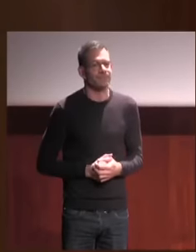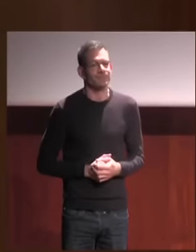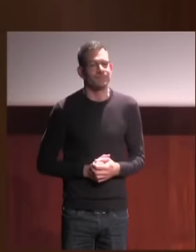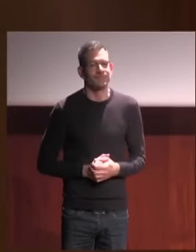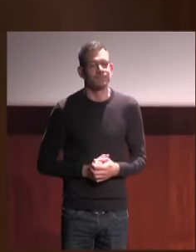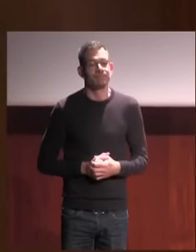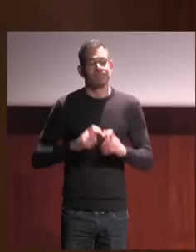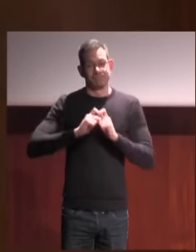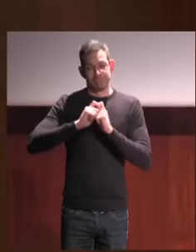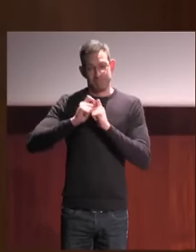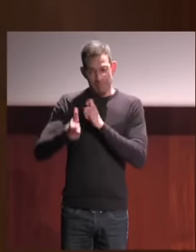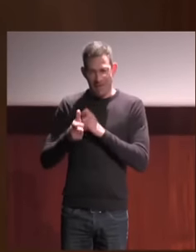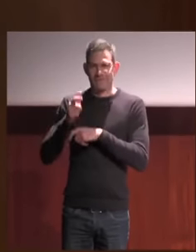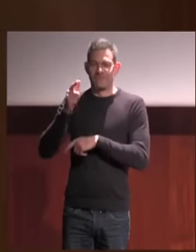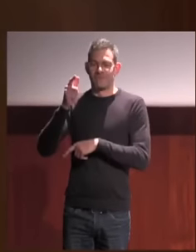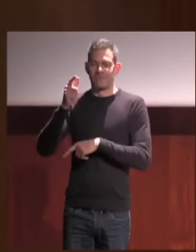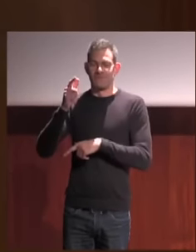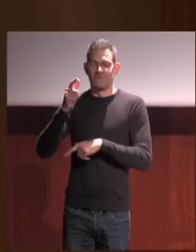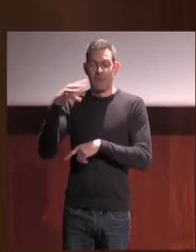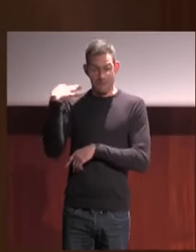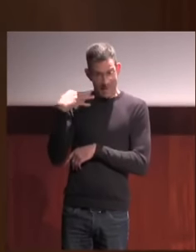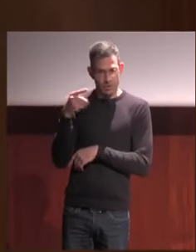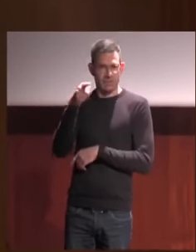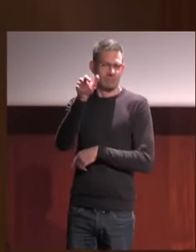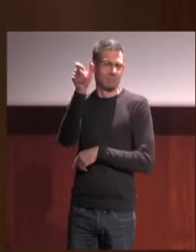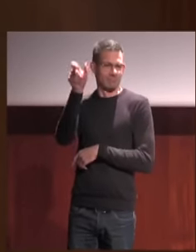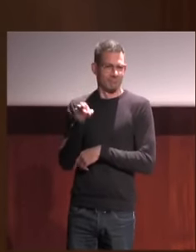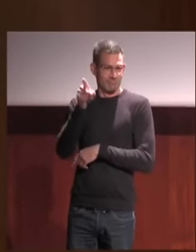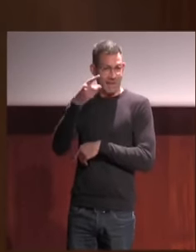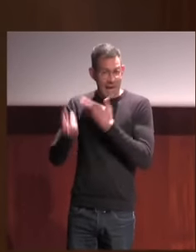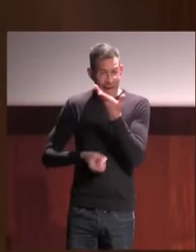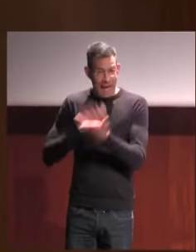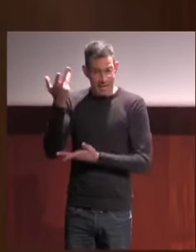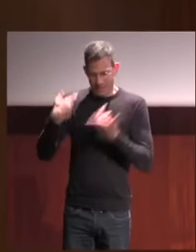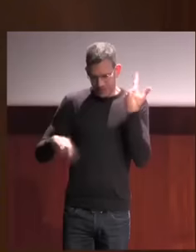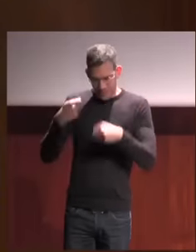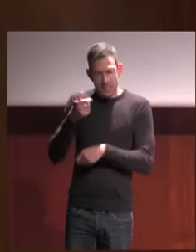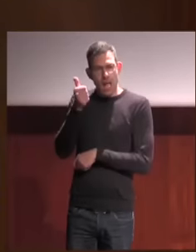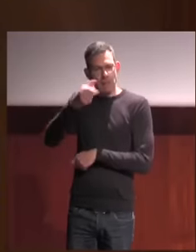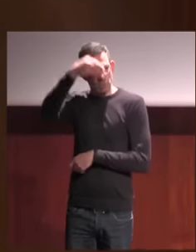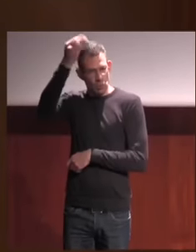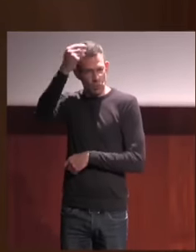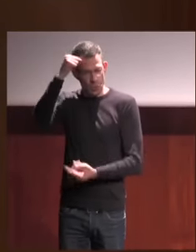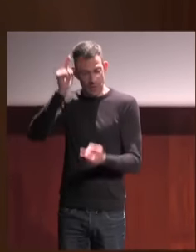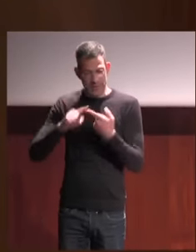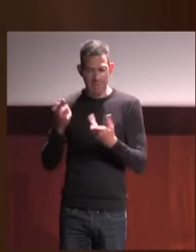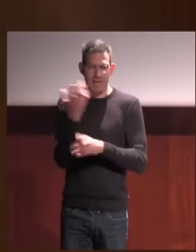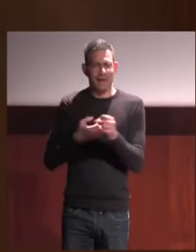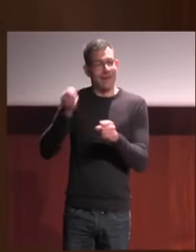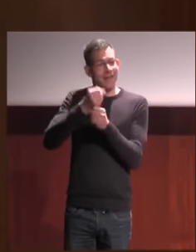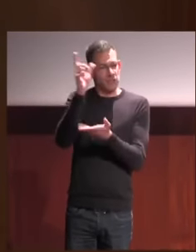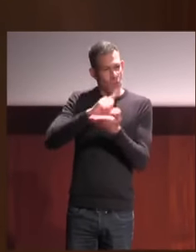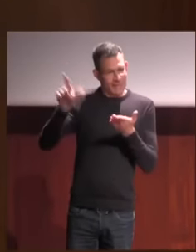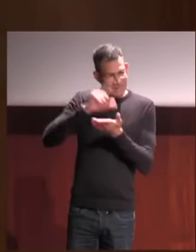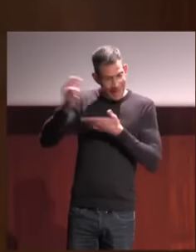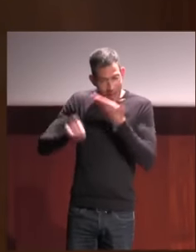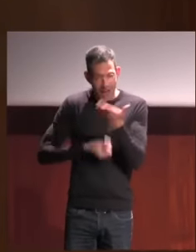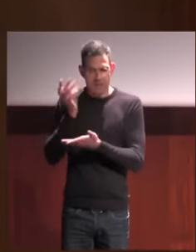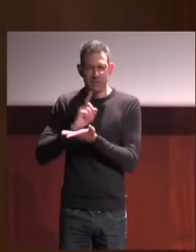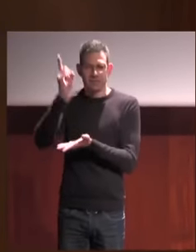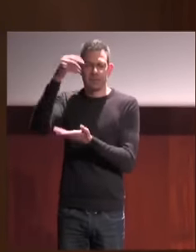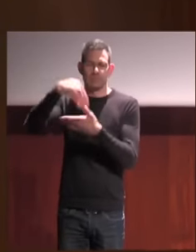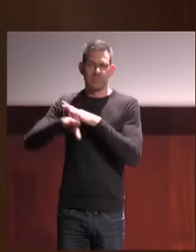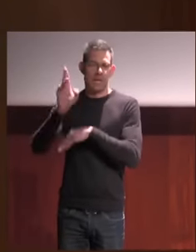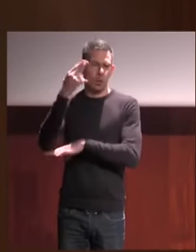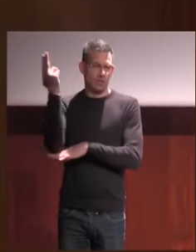L'intervention de Mélanie Joseph, artiste plasticienne et doctorante en création littéraire et artistique à Aix-Marseille